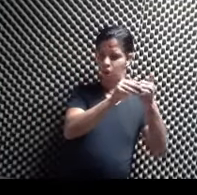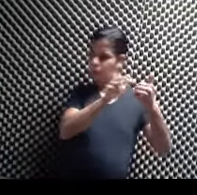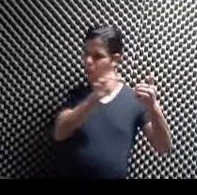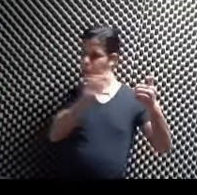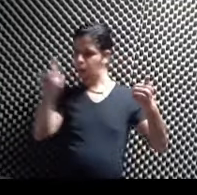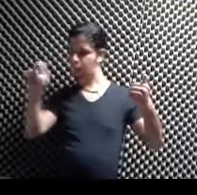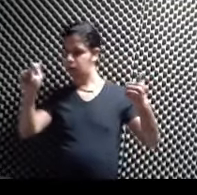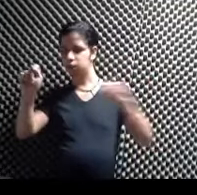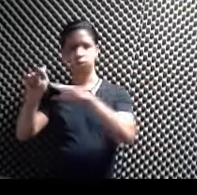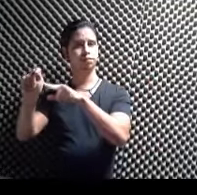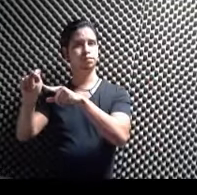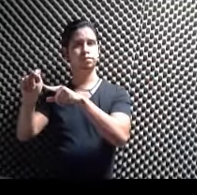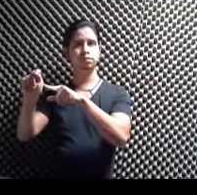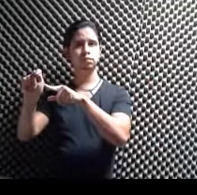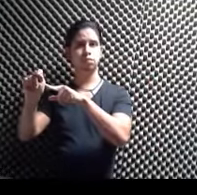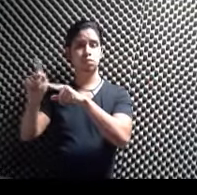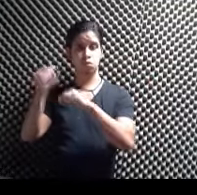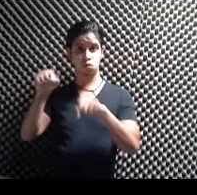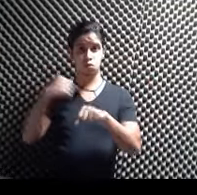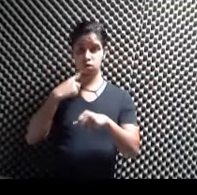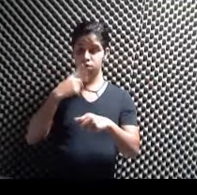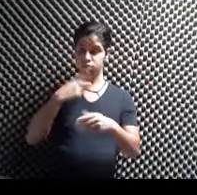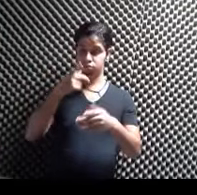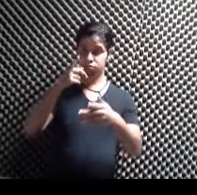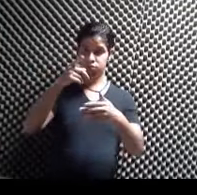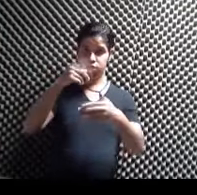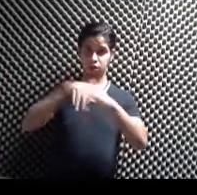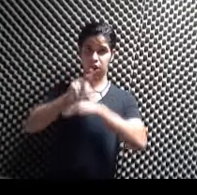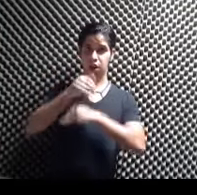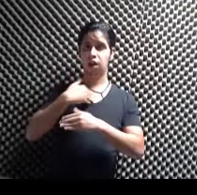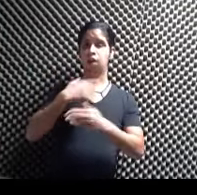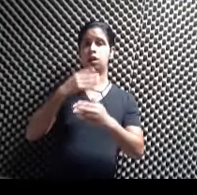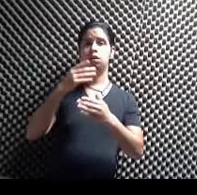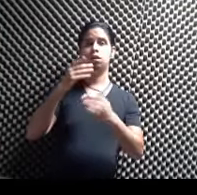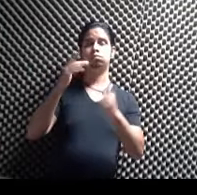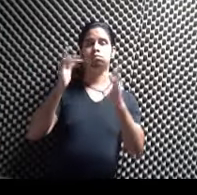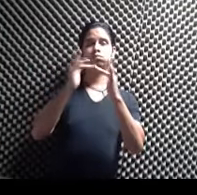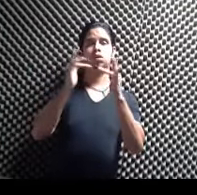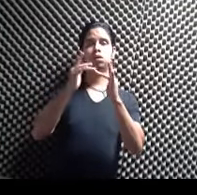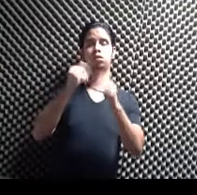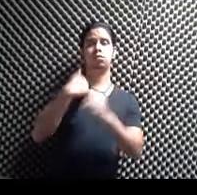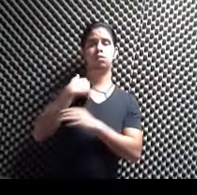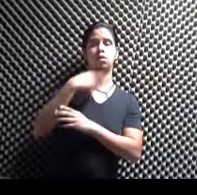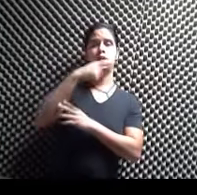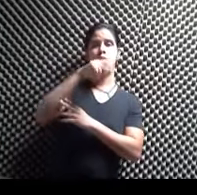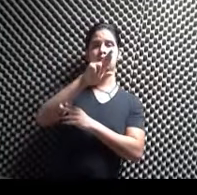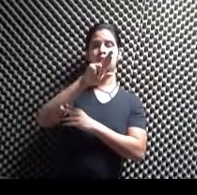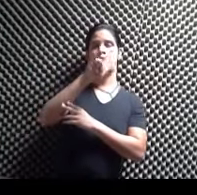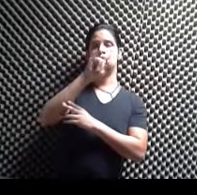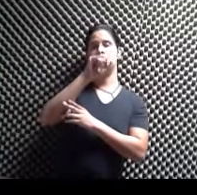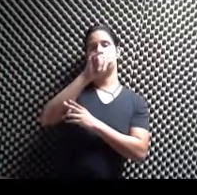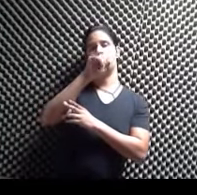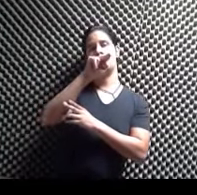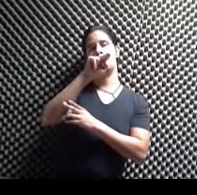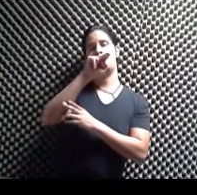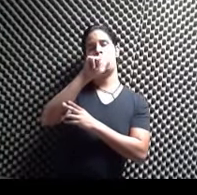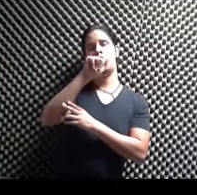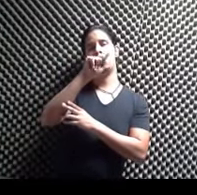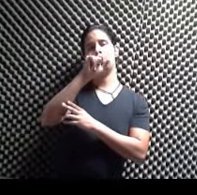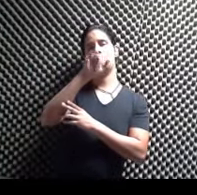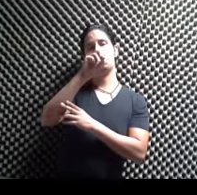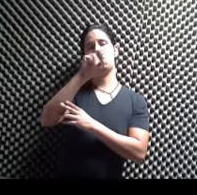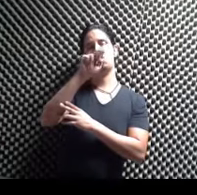Sí. Importante eso. Puede entrar a la página de internet de ellos. Uh-huh. Así mismo, el nombre Puerto Rico International Film Fest. Ya perdí